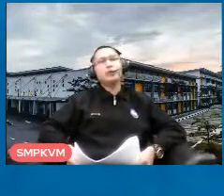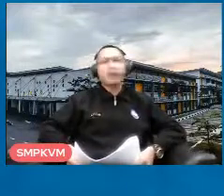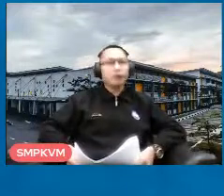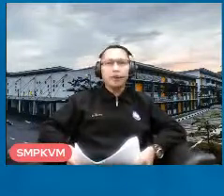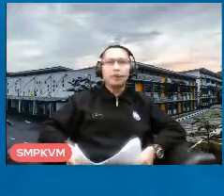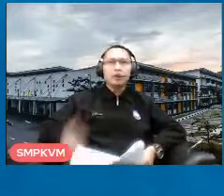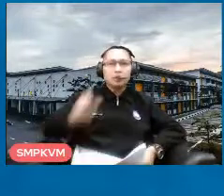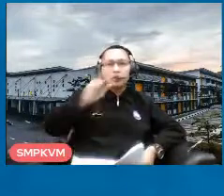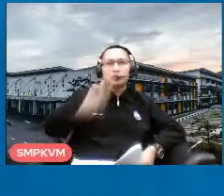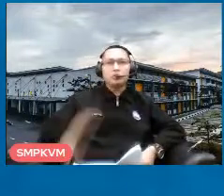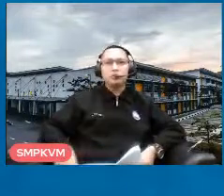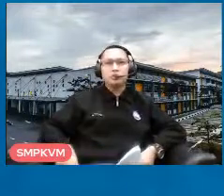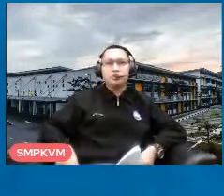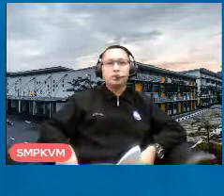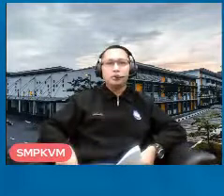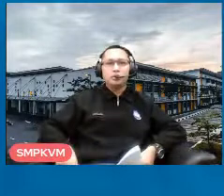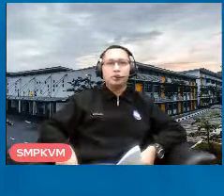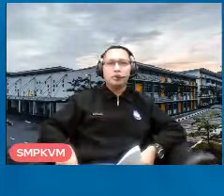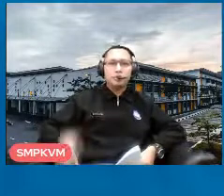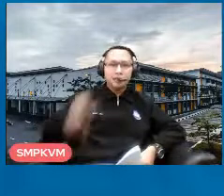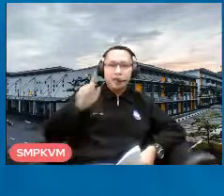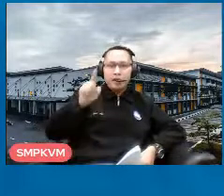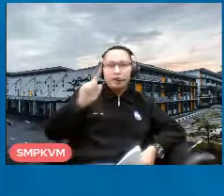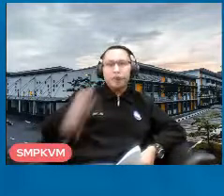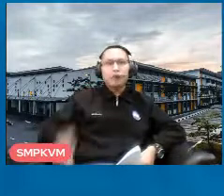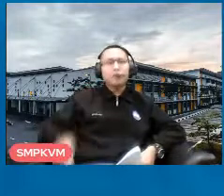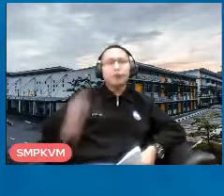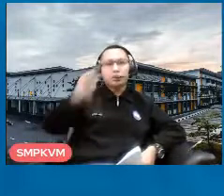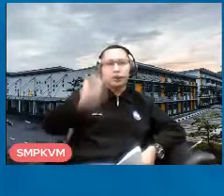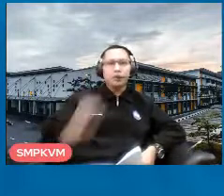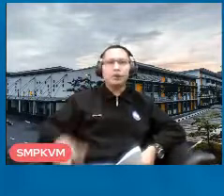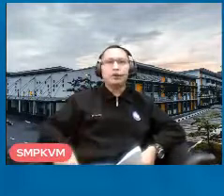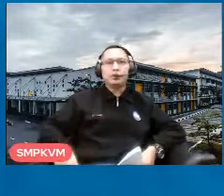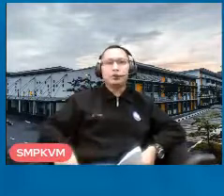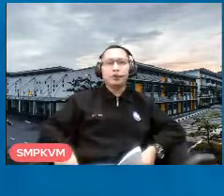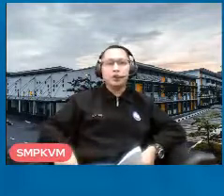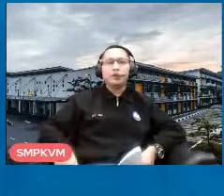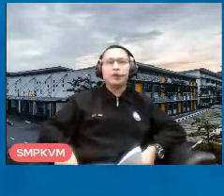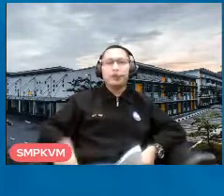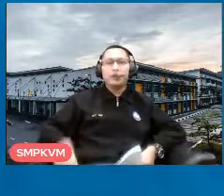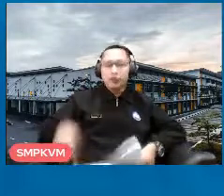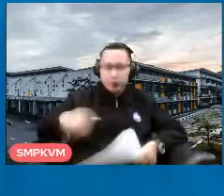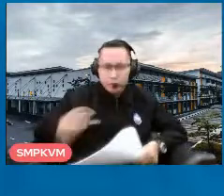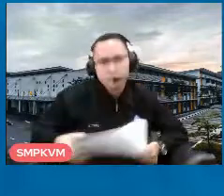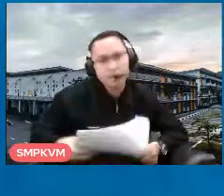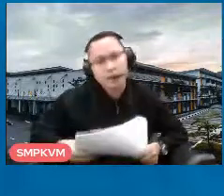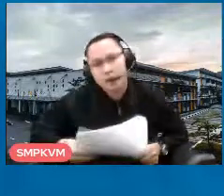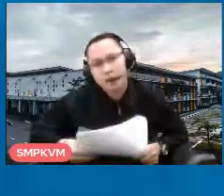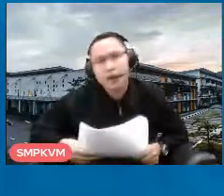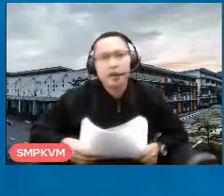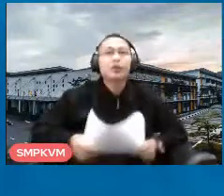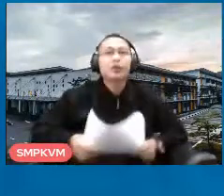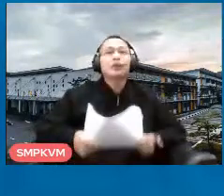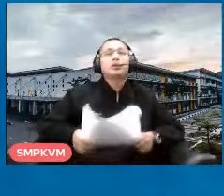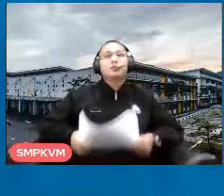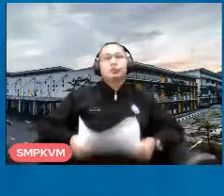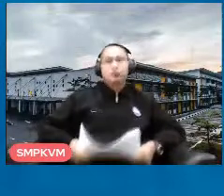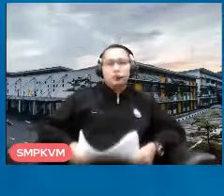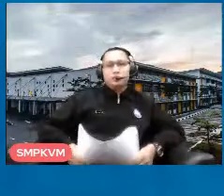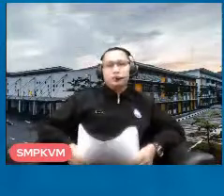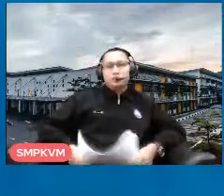kok Google beliau bukan cuma guru Asuma cewek kayak gua atuh betullah ah jadi kena tipu sekadar arahan